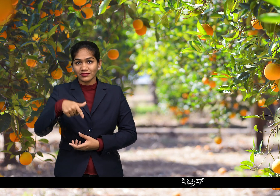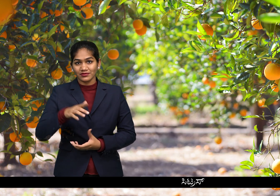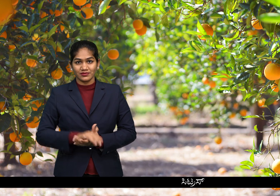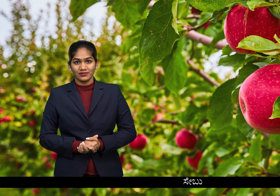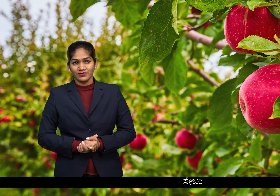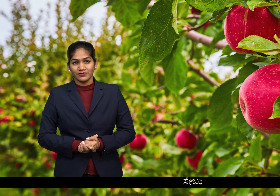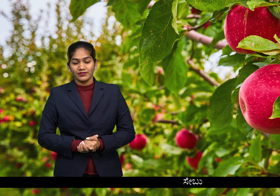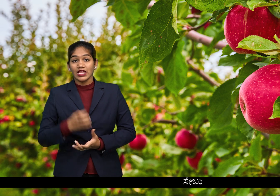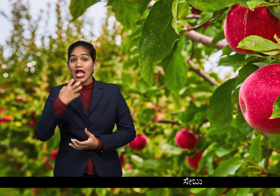ಸೇಬು,